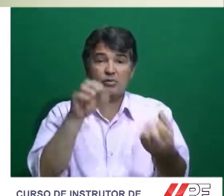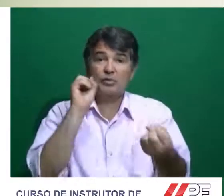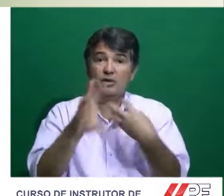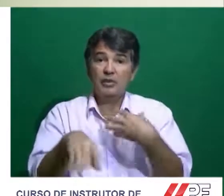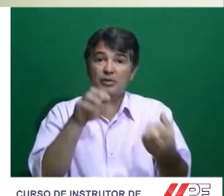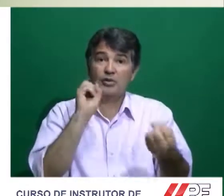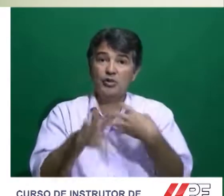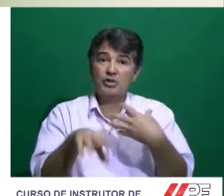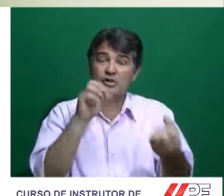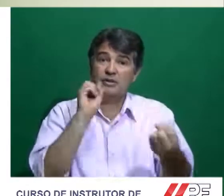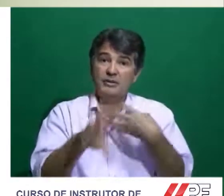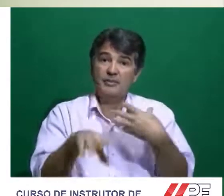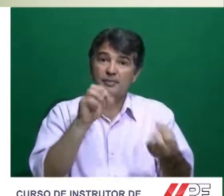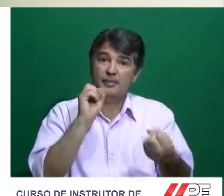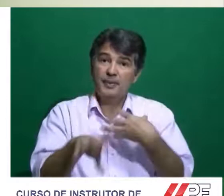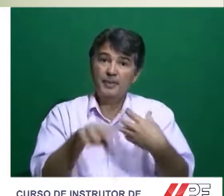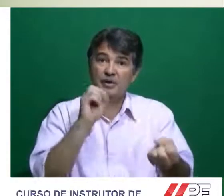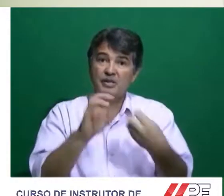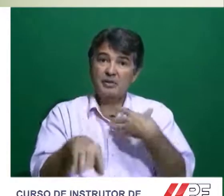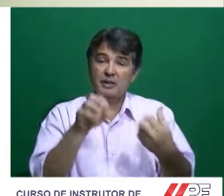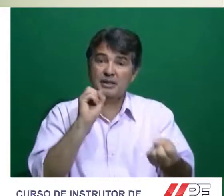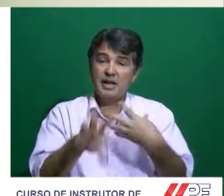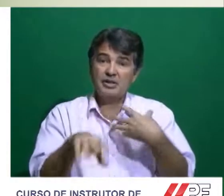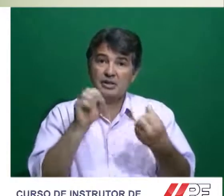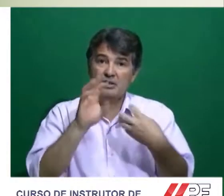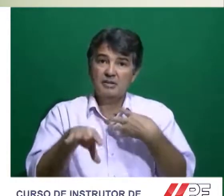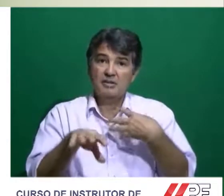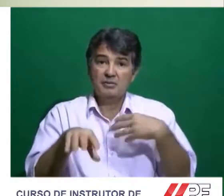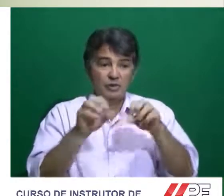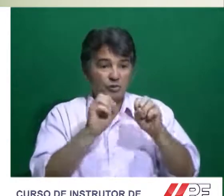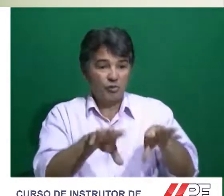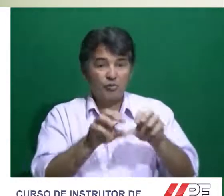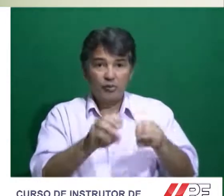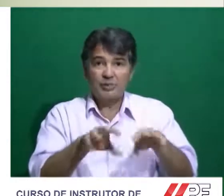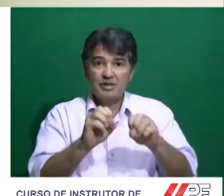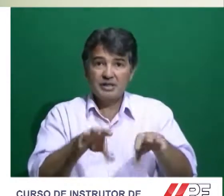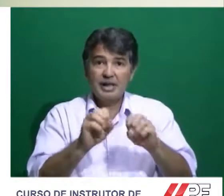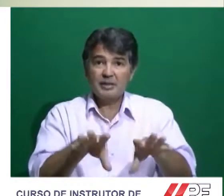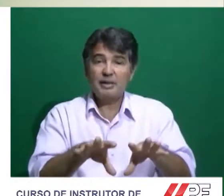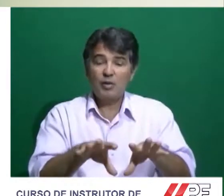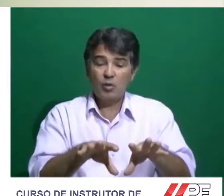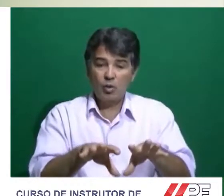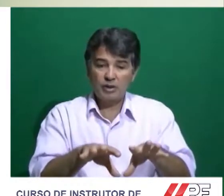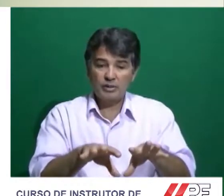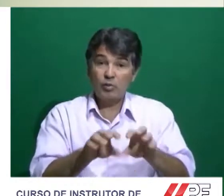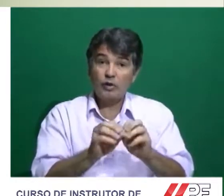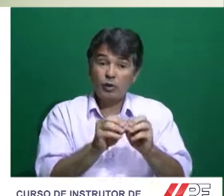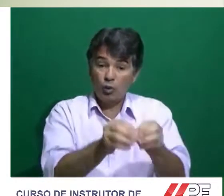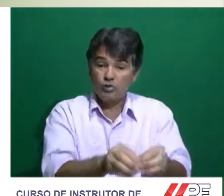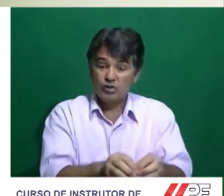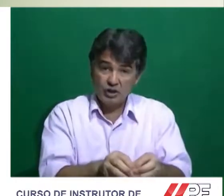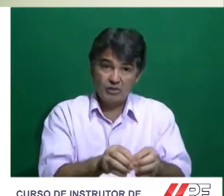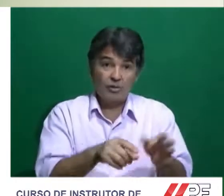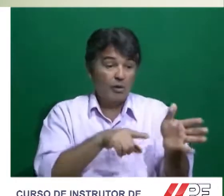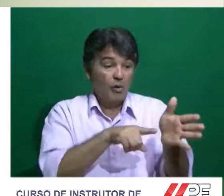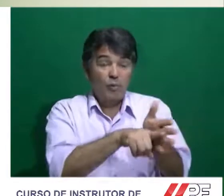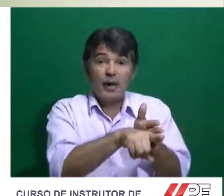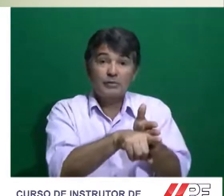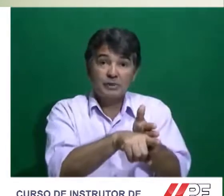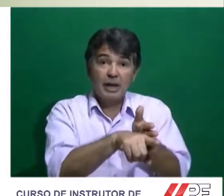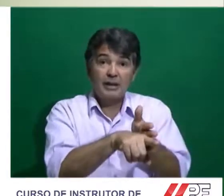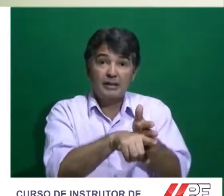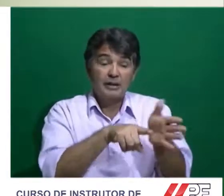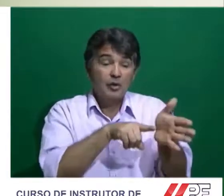Ou então, ensino para nós dois. Eu ensino a aprendizagem. Mas o verbo ensinar também, ele concorda. Concorda com o sujeito.